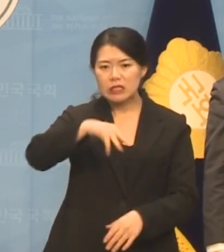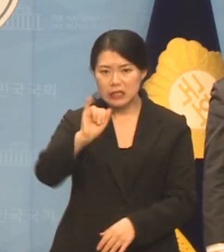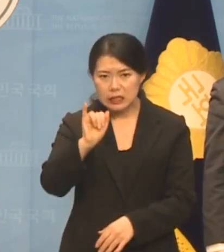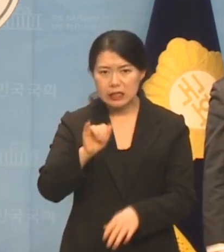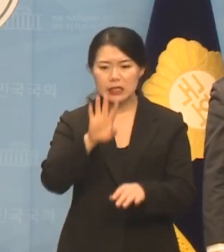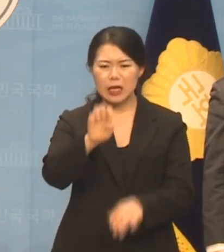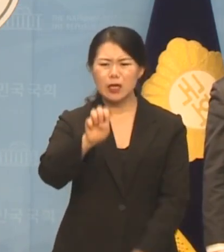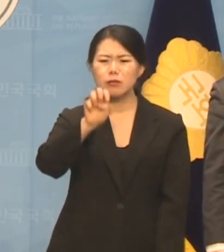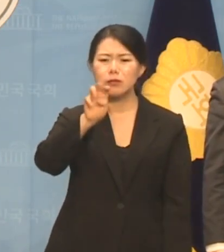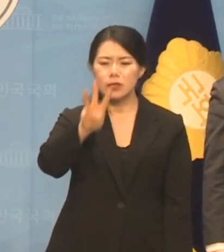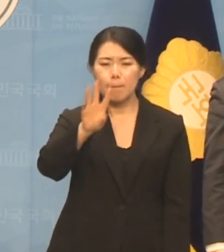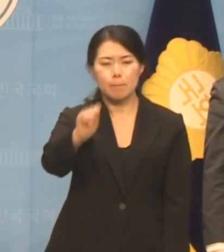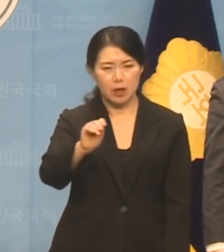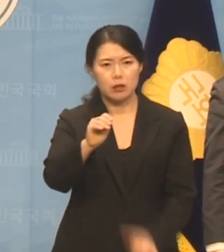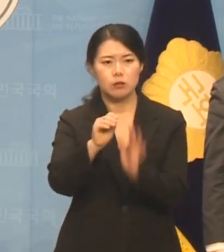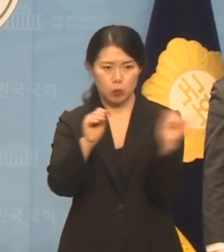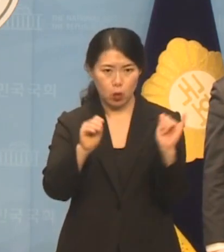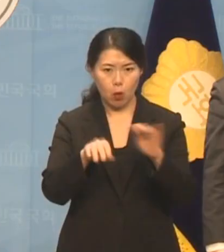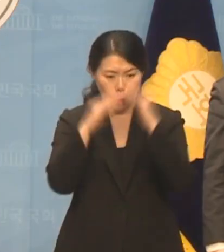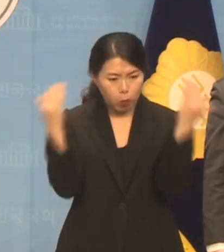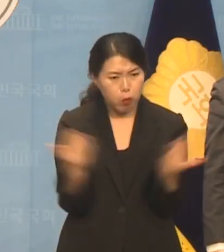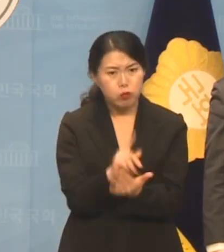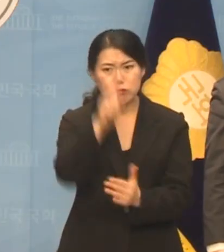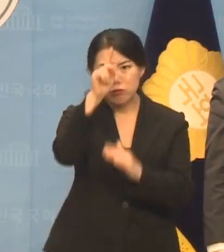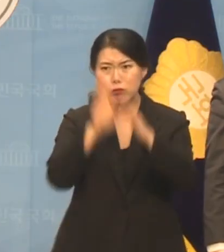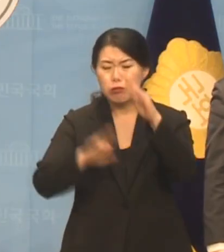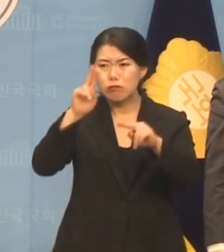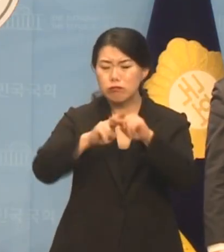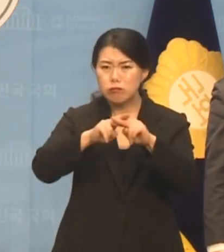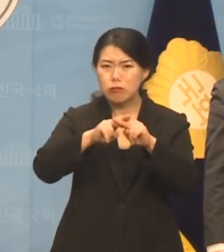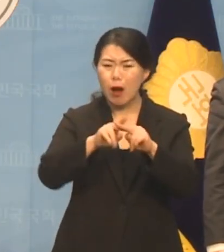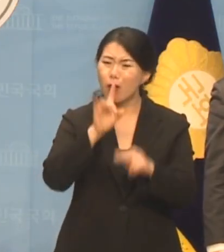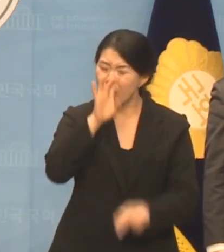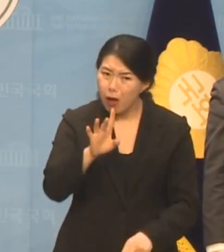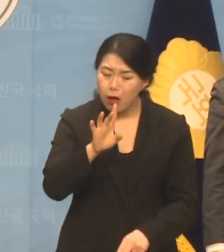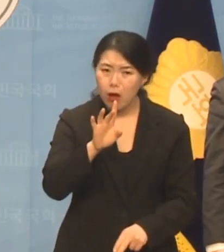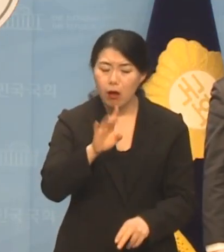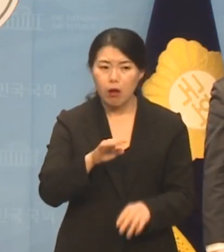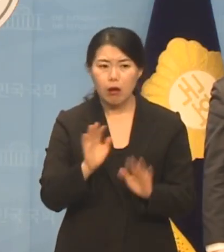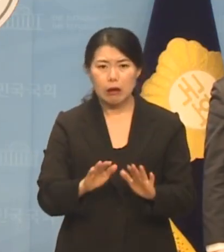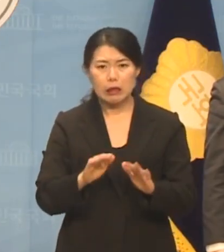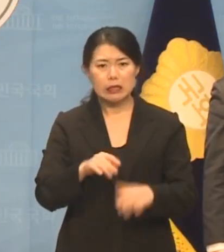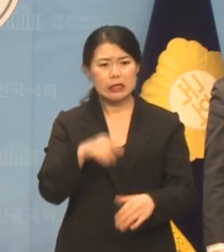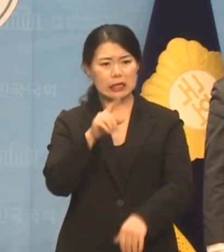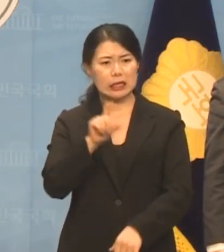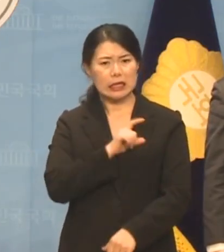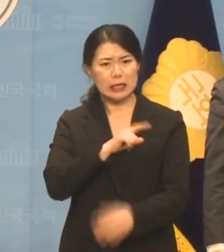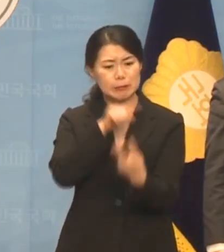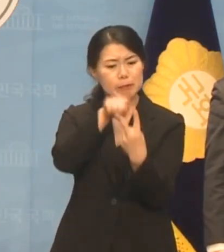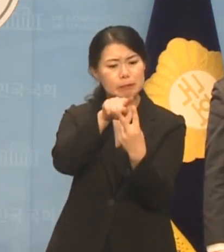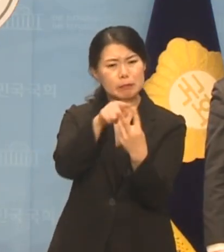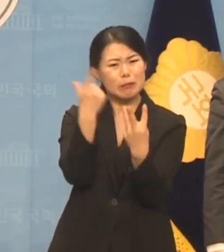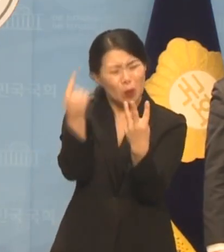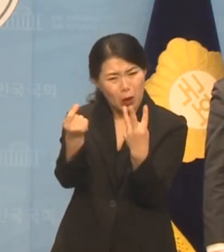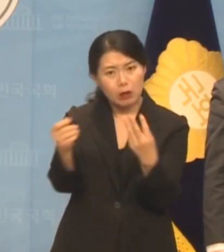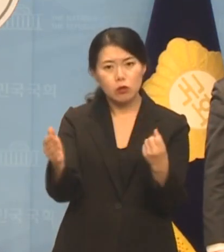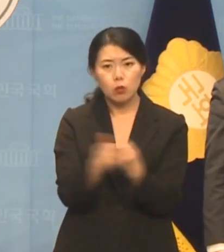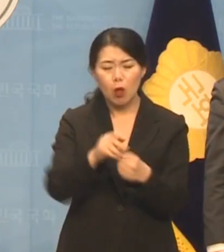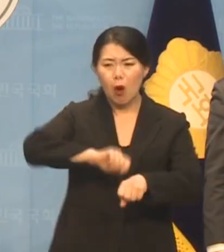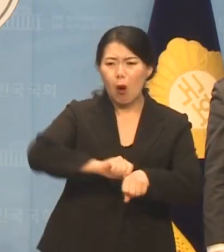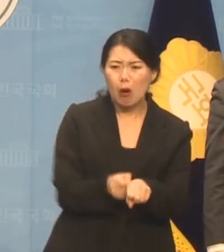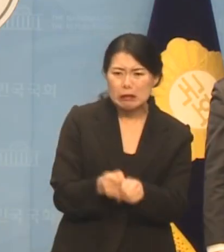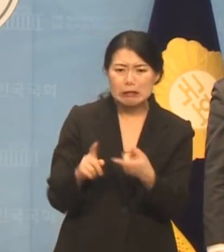명입니다. 이 논리대로라면 이들 모두는 고위직에 오르면 안 된다는 말입니까? 단지 같은 성실한 이유만으로 억지로 사적